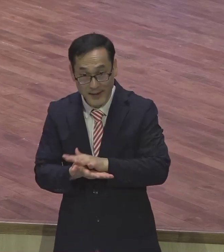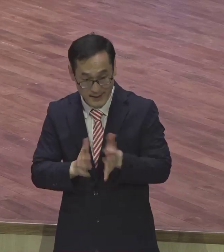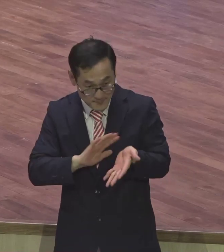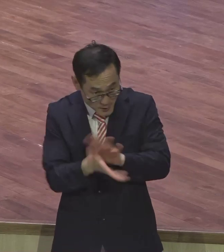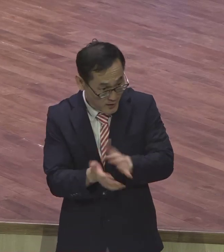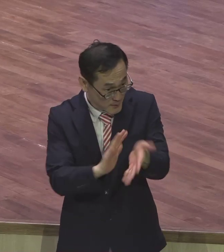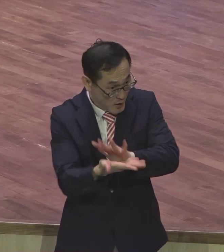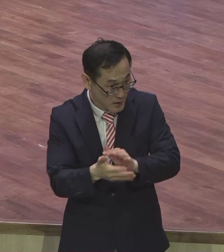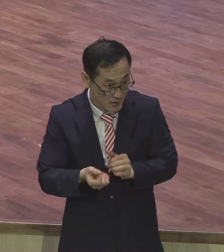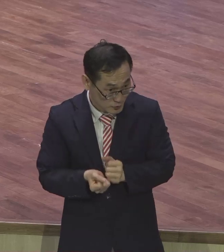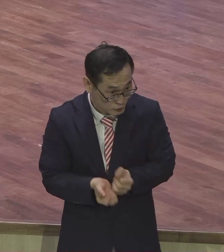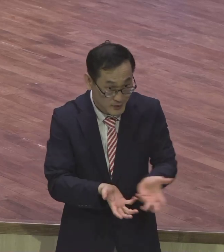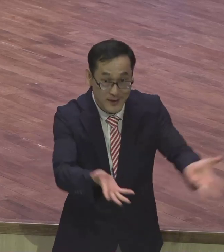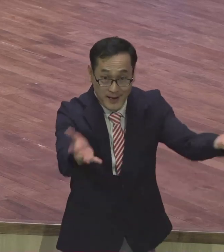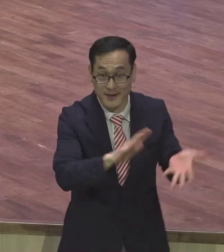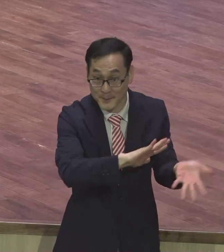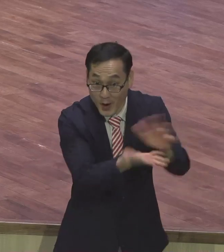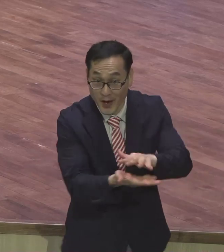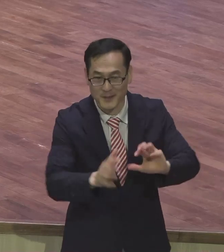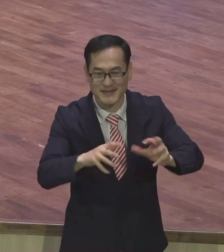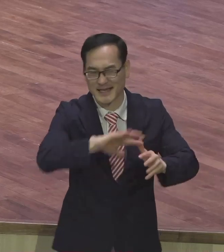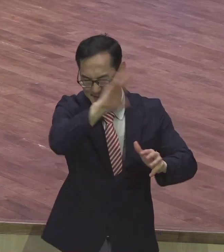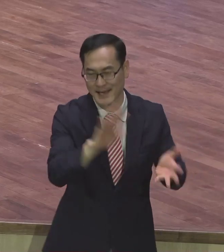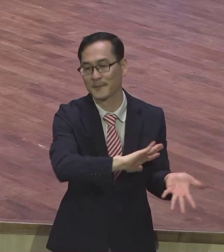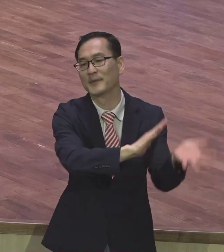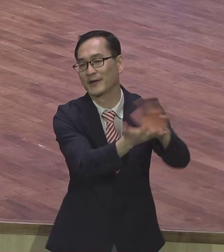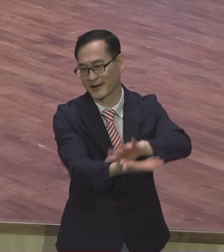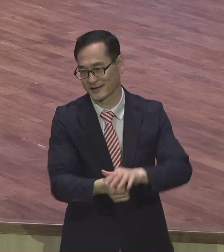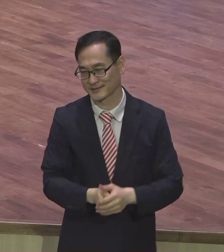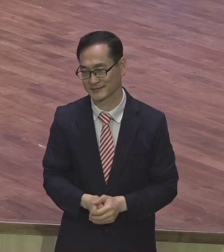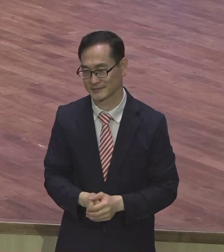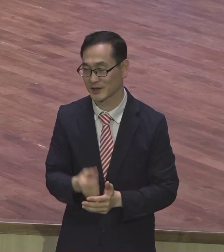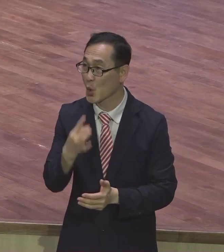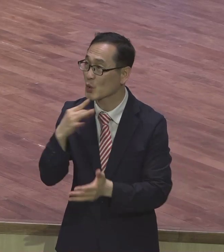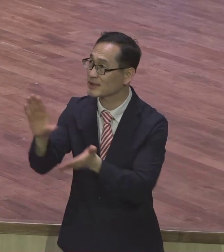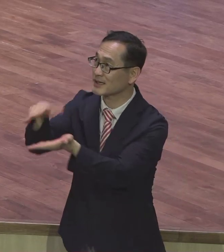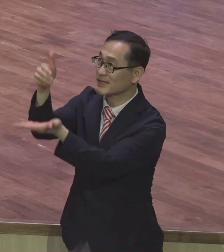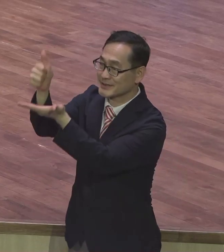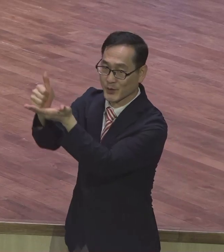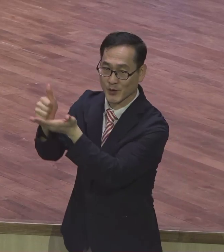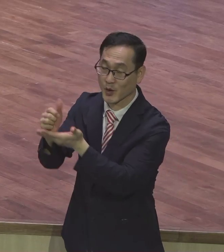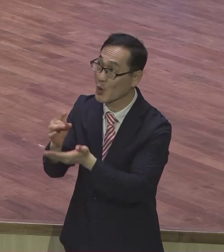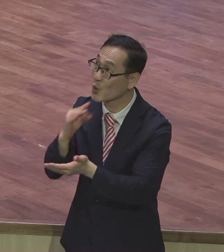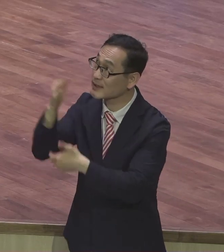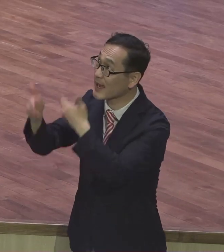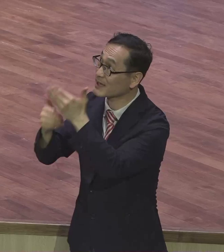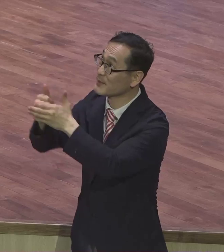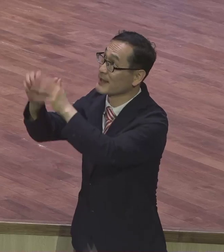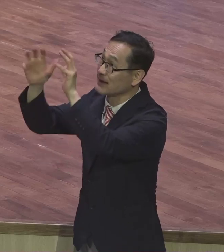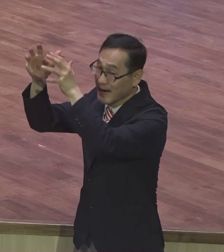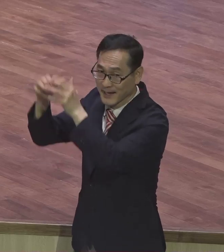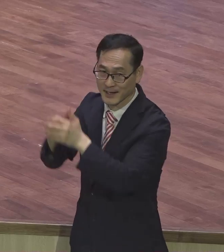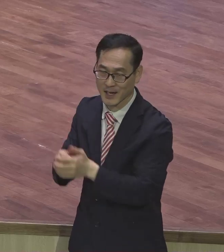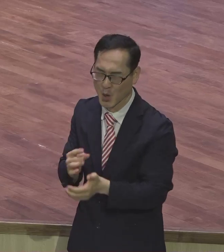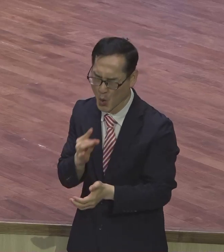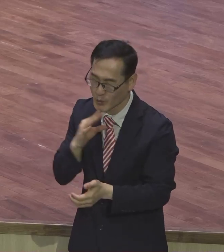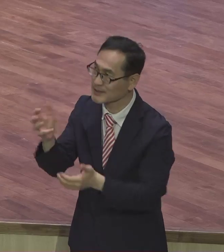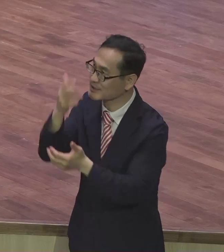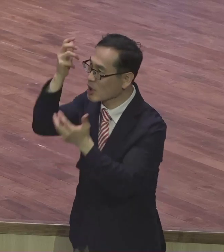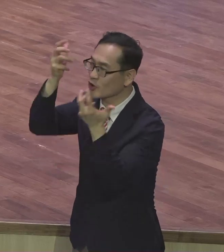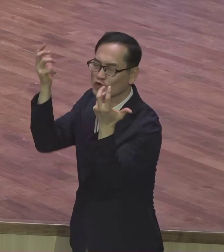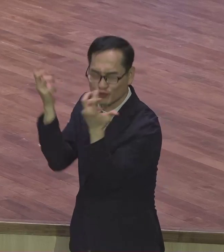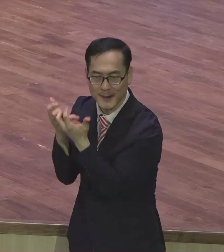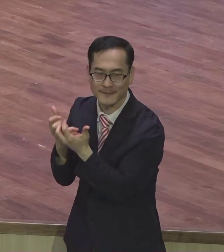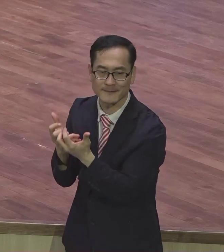오직 그리스도 오직 하나님의 나라 오직 성령 청만 아멘